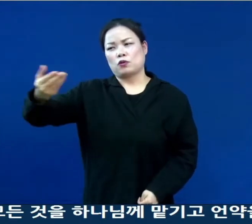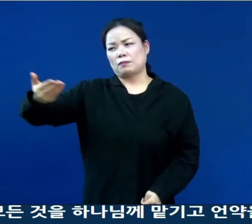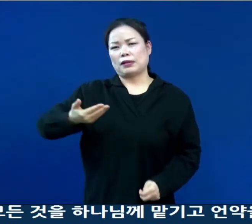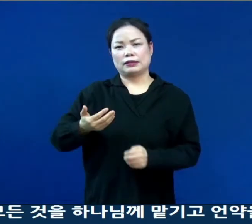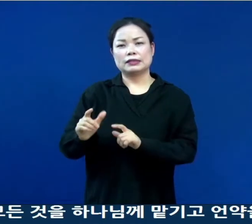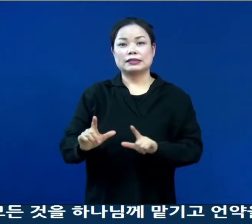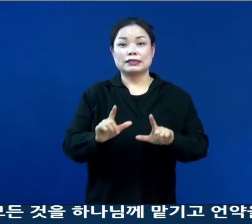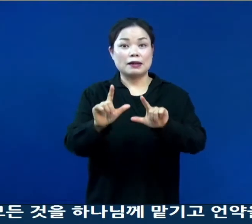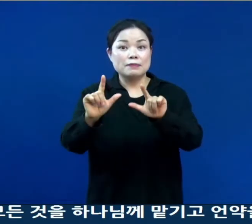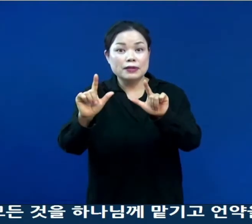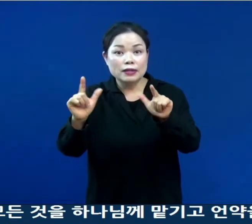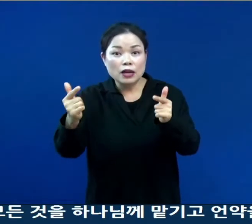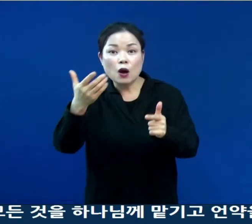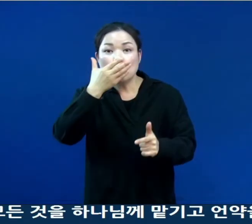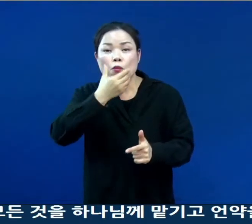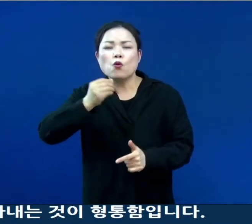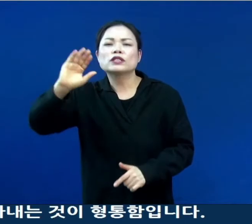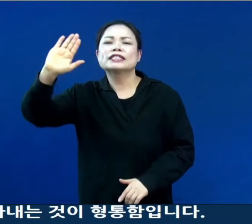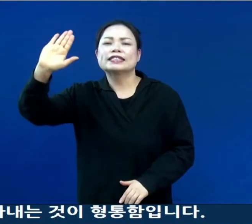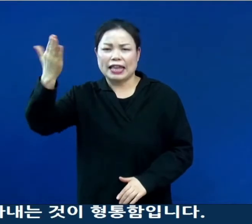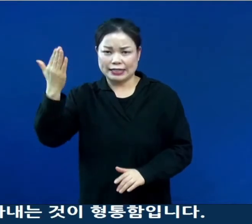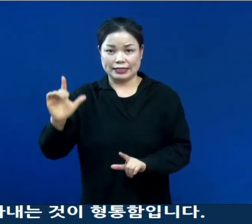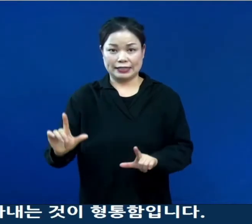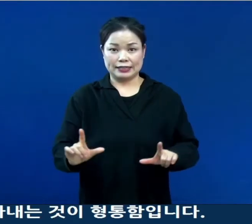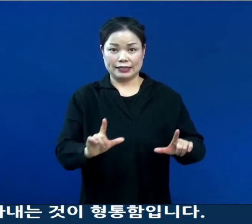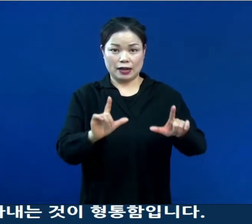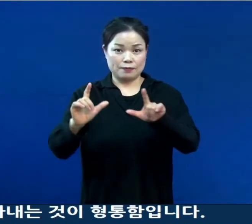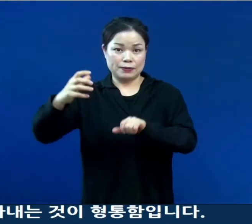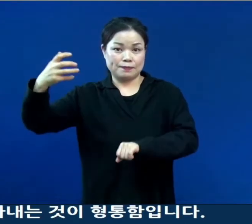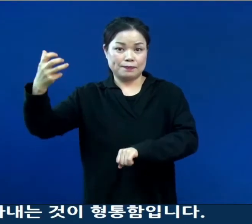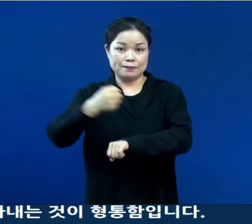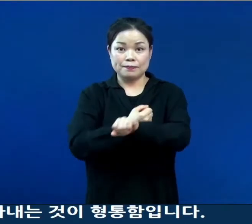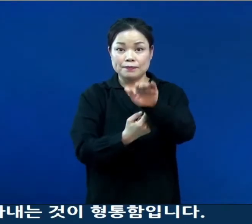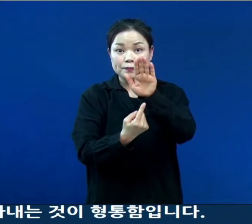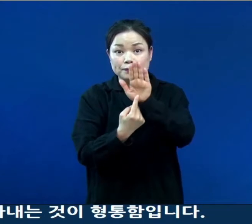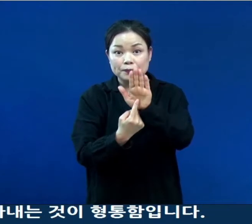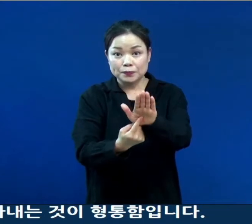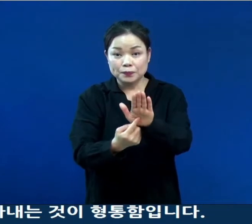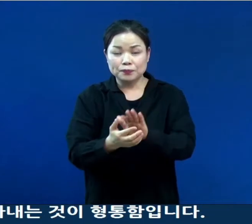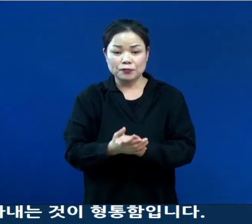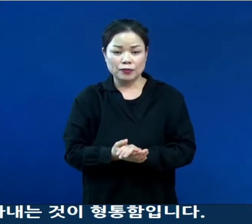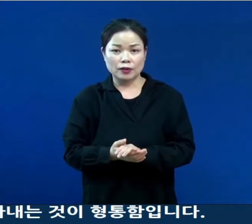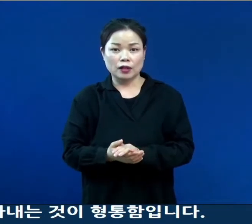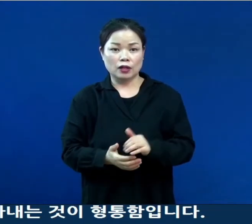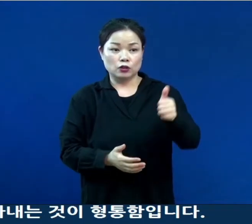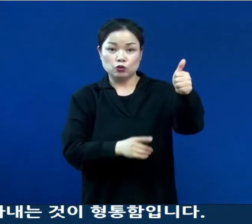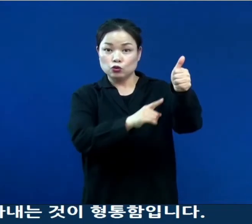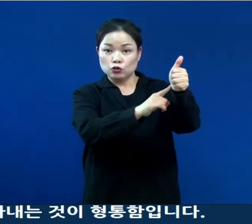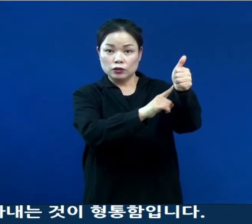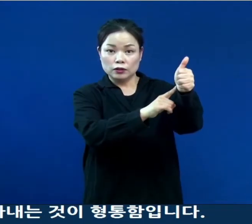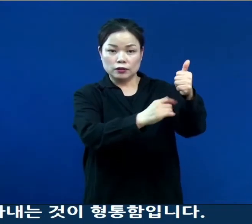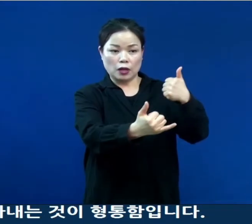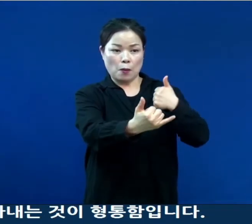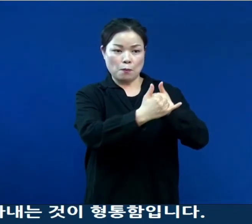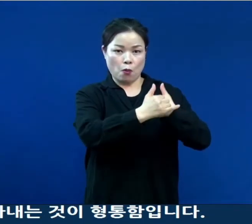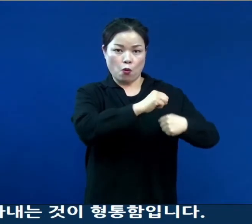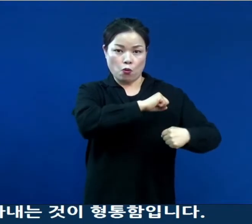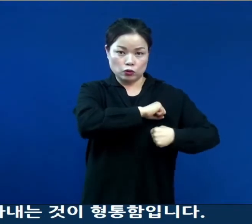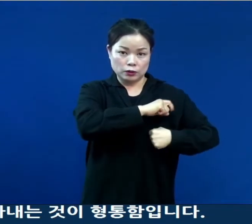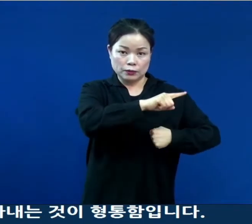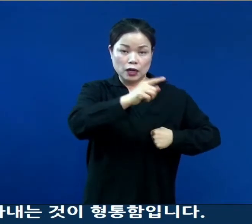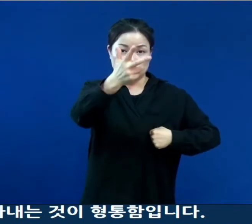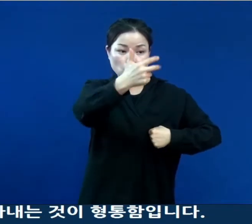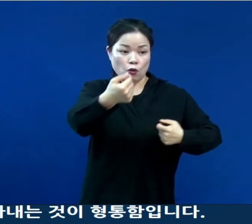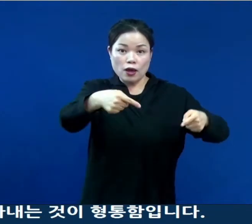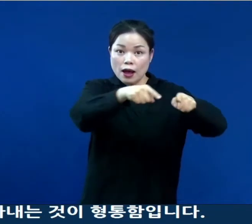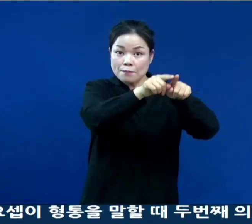삶이 아니라 복이 되는 삶을 강조하고 있습니다. 그의 주인 보디발은 여호와께서 그와